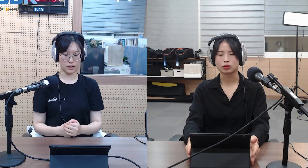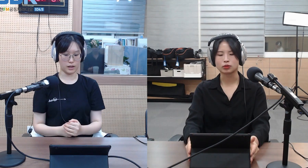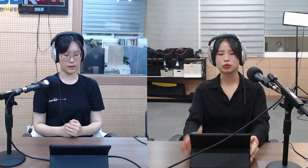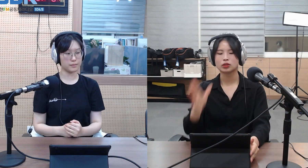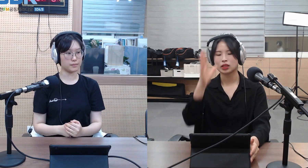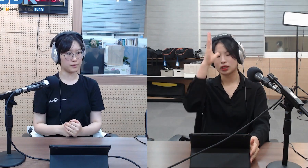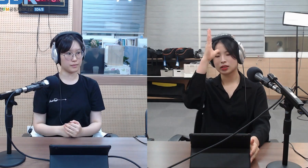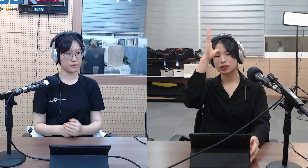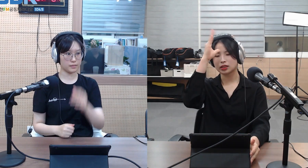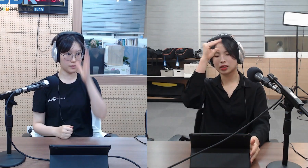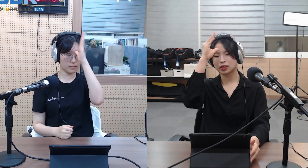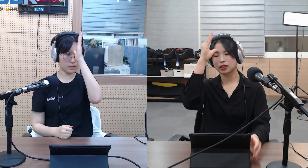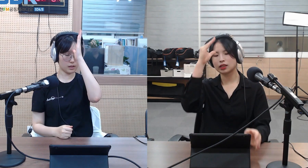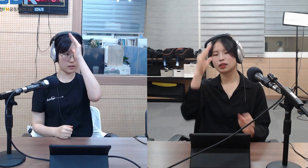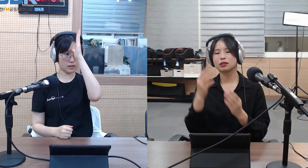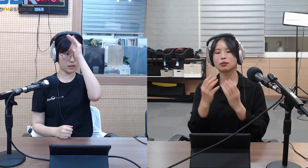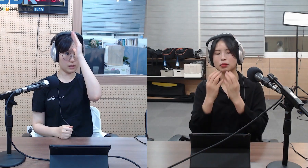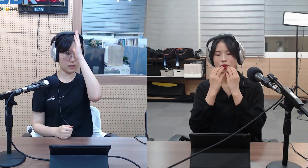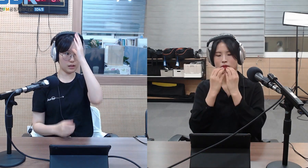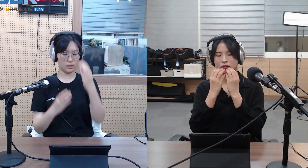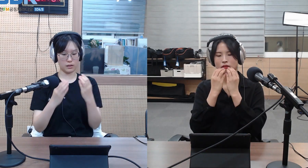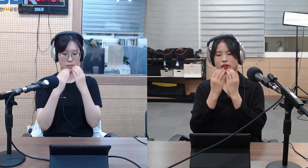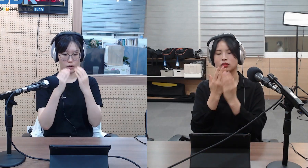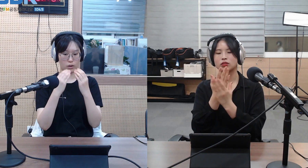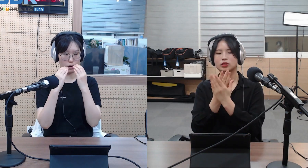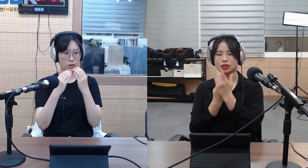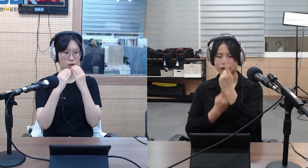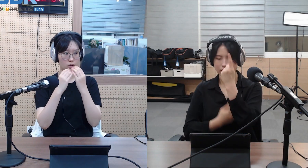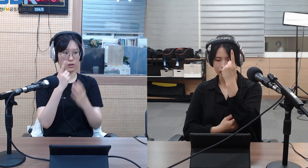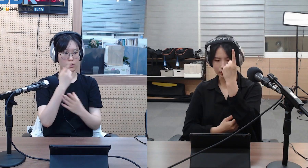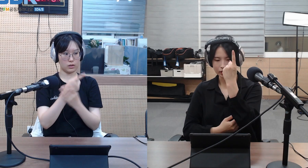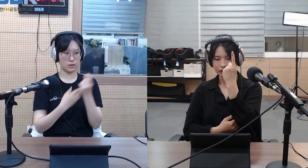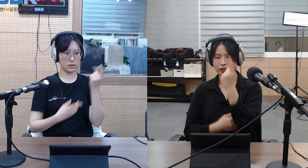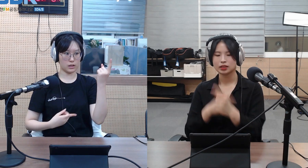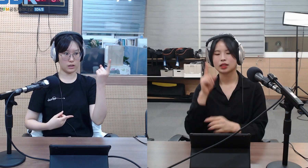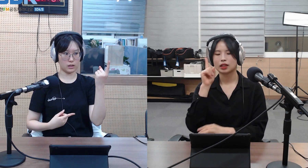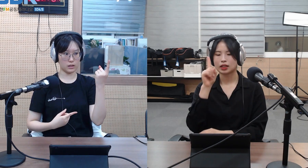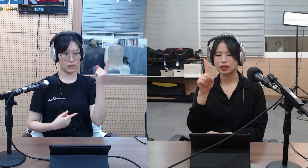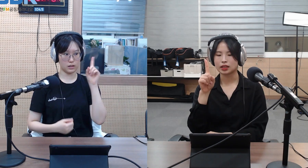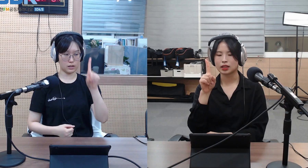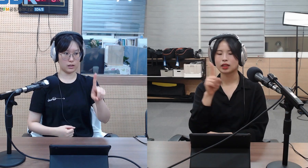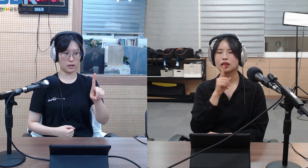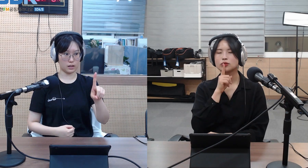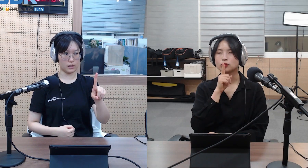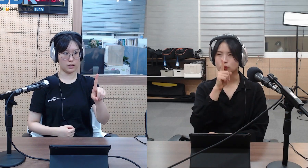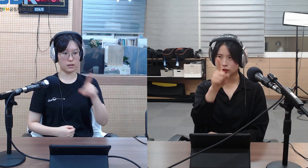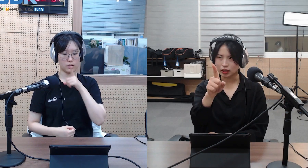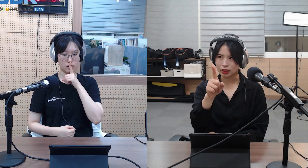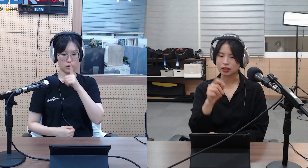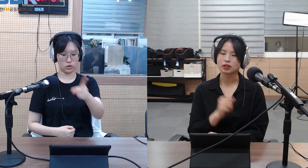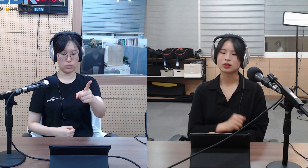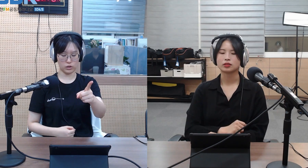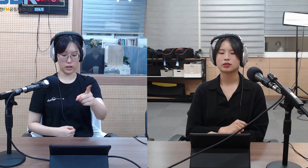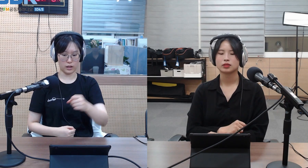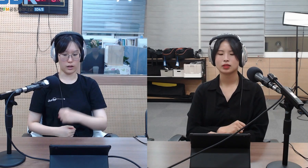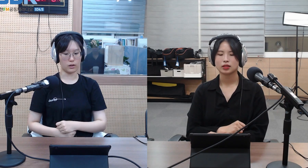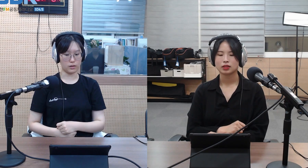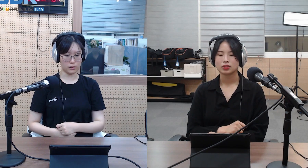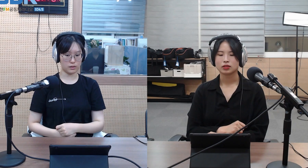하고 치킨 버거 세트 하나 주문할게요. 주문할게요.